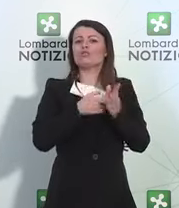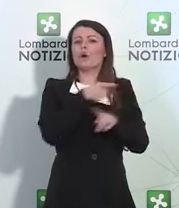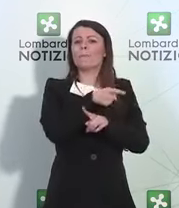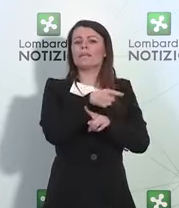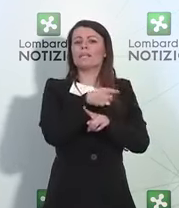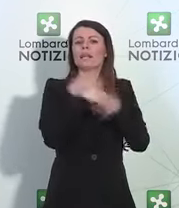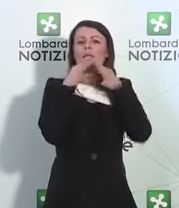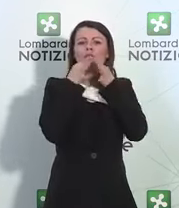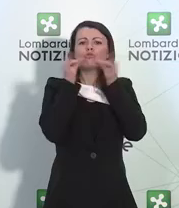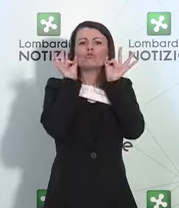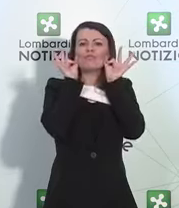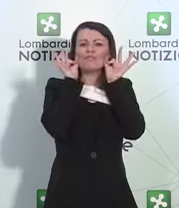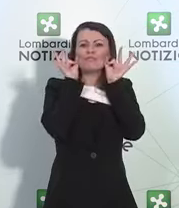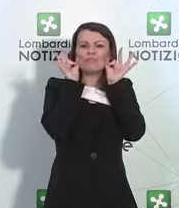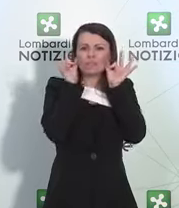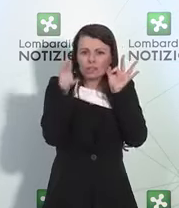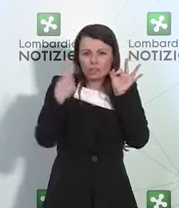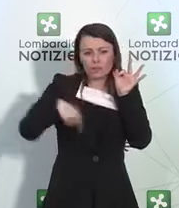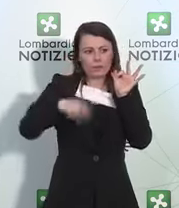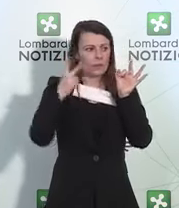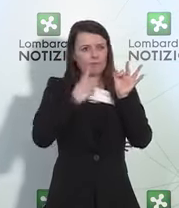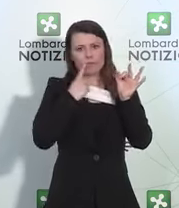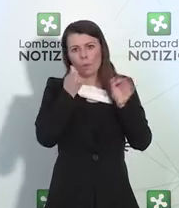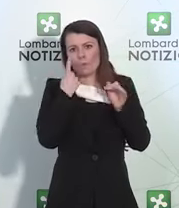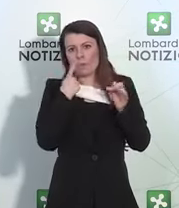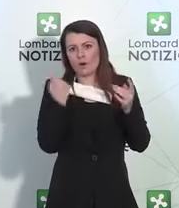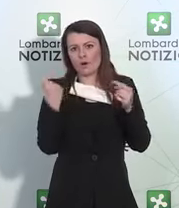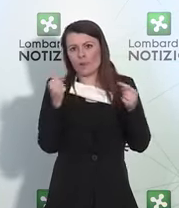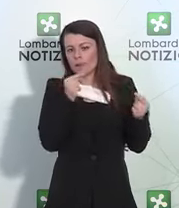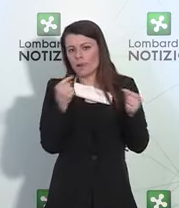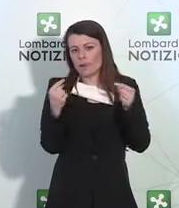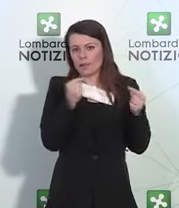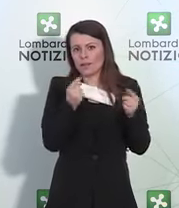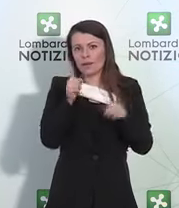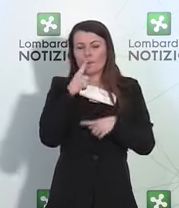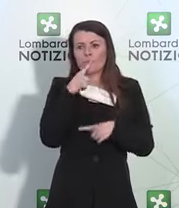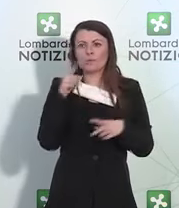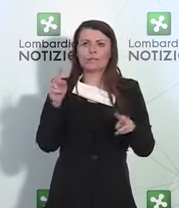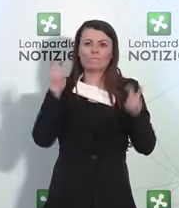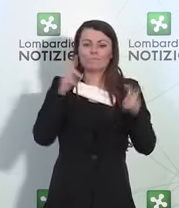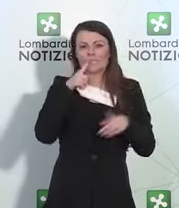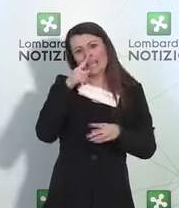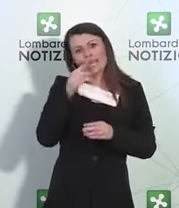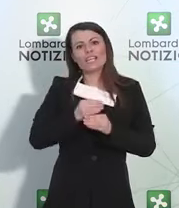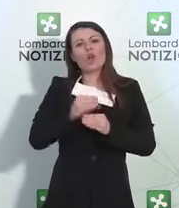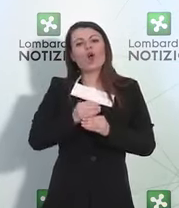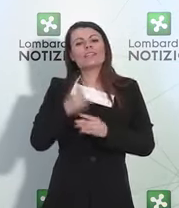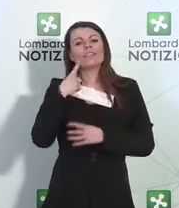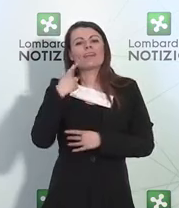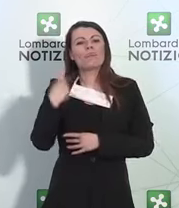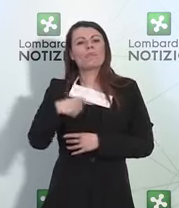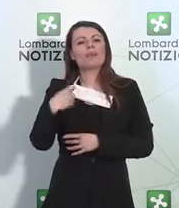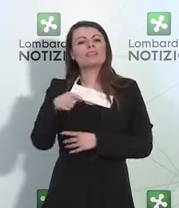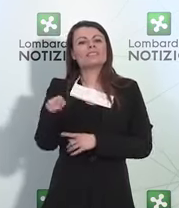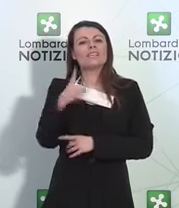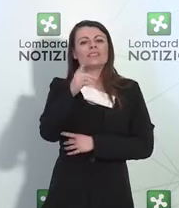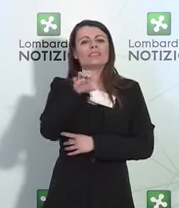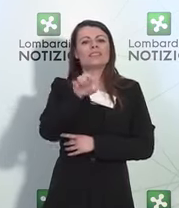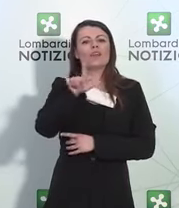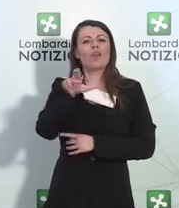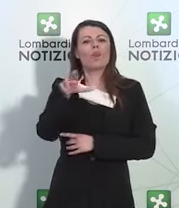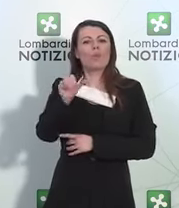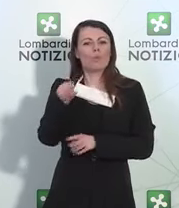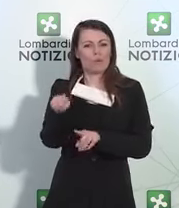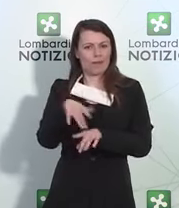swift su cui si è stata fatta un po di contestazione ed ironia da parte del presidente de luca sono